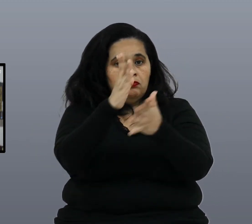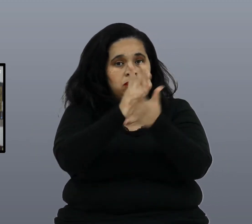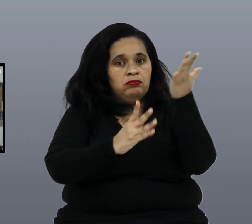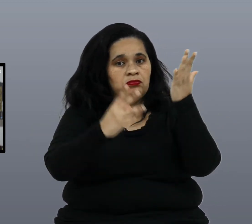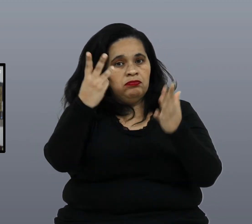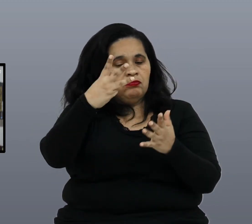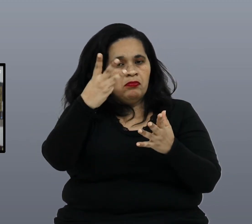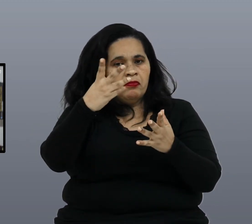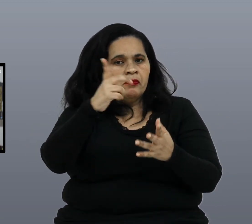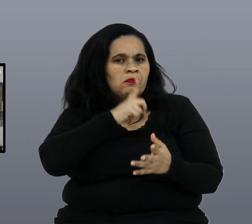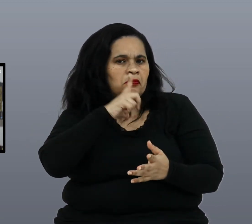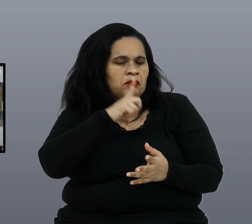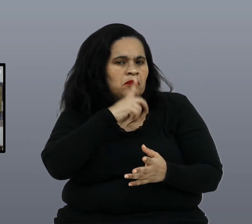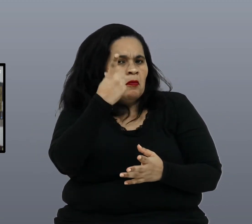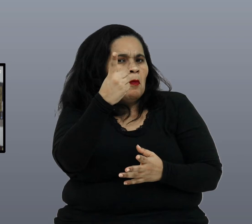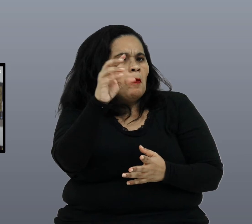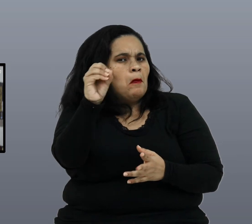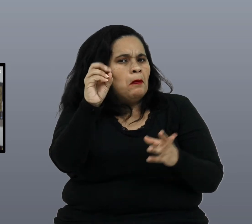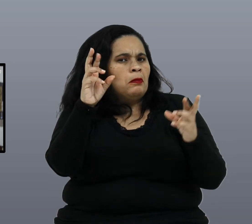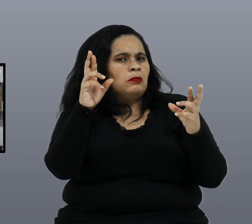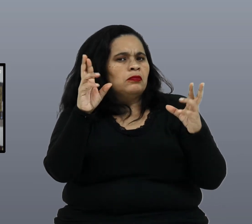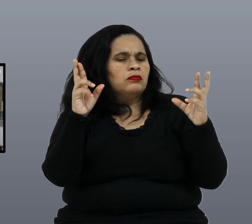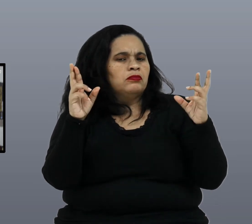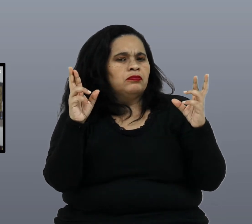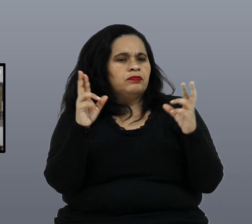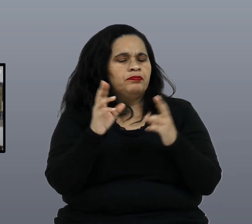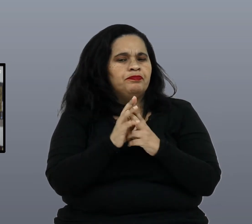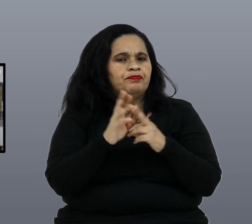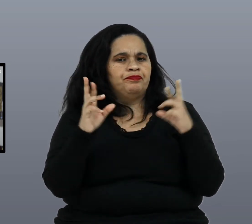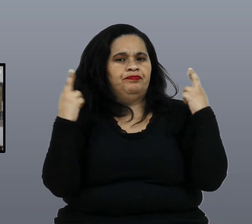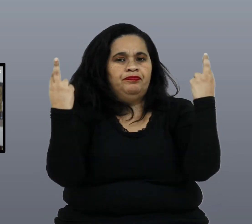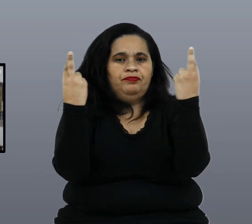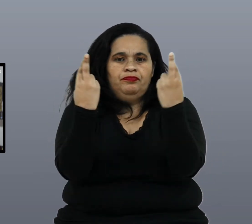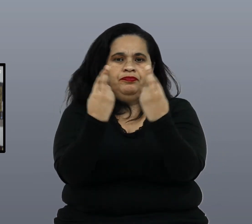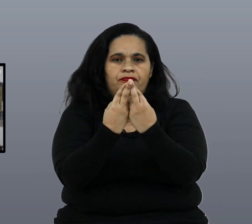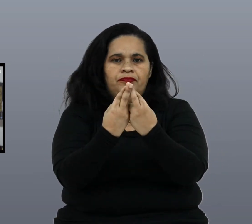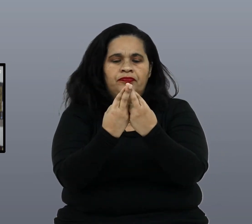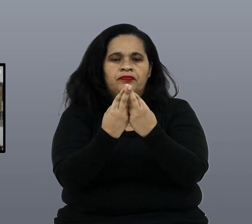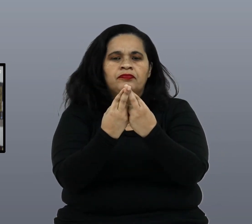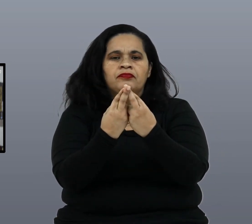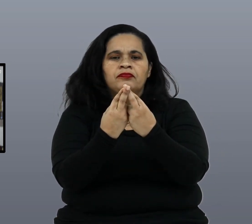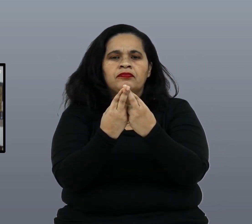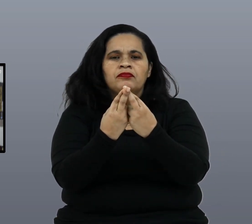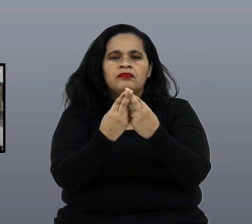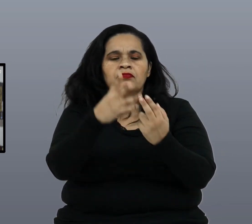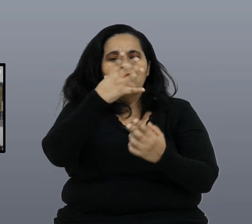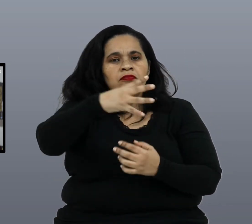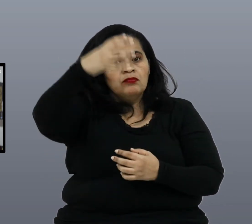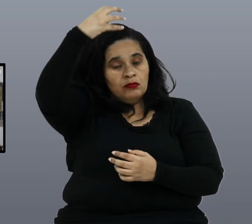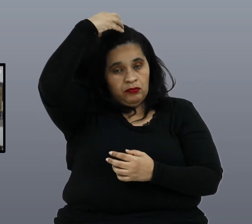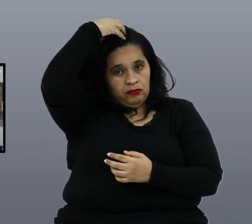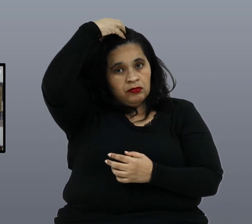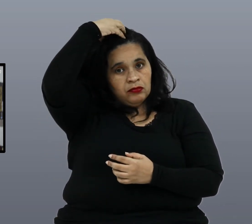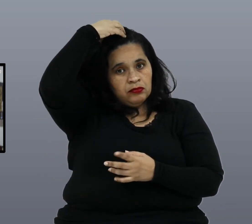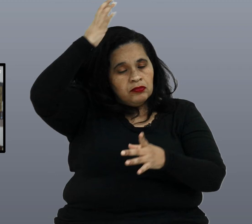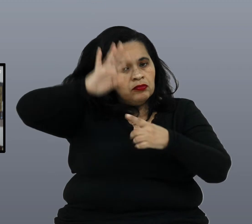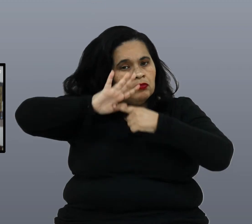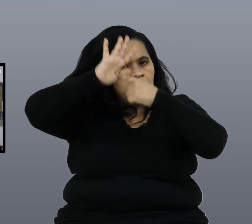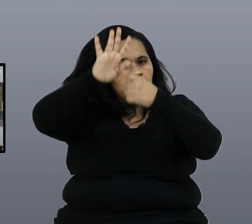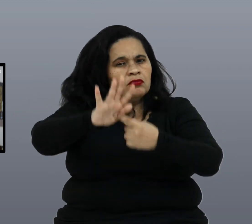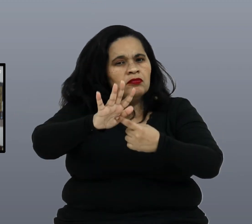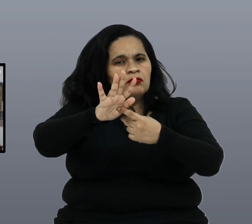haverá 10 reinos, né, 10 reis, e esses reis vão dar sustentação àquele que é